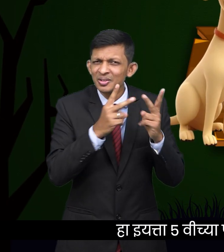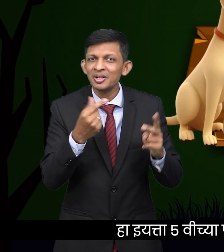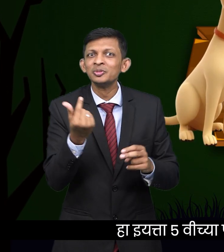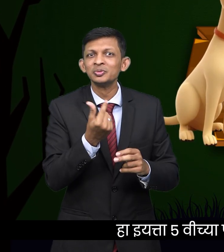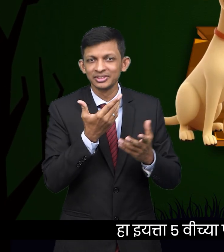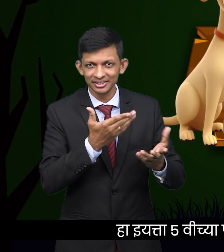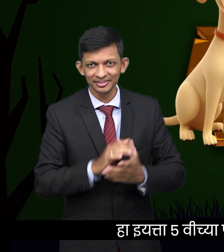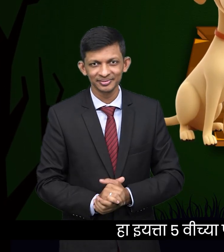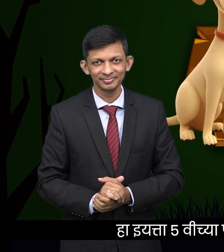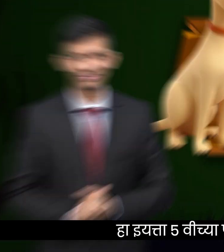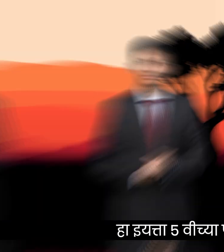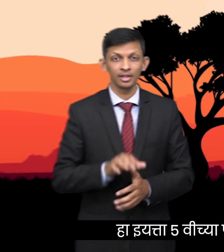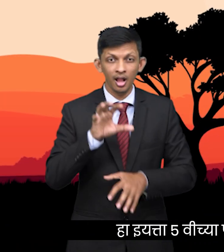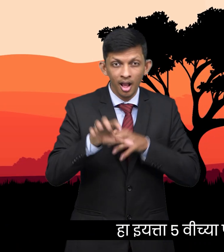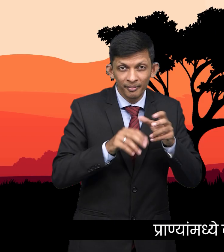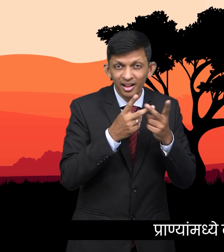एक धडा आहे.